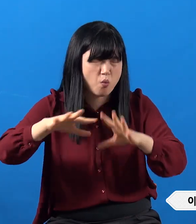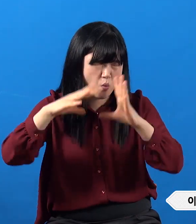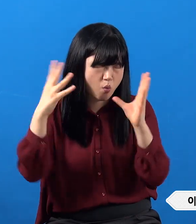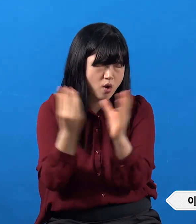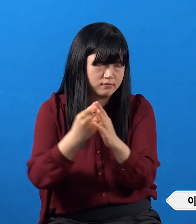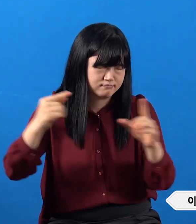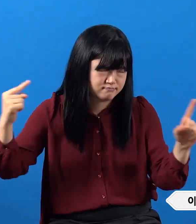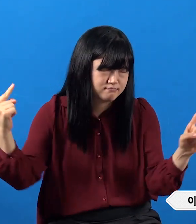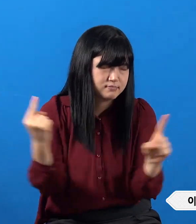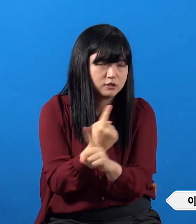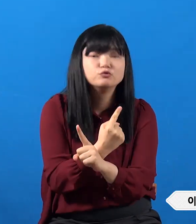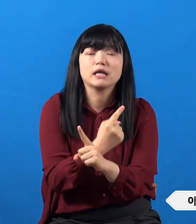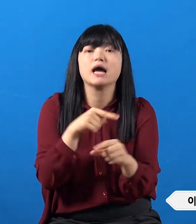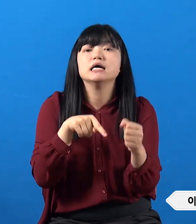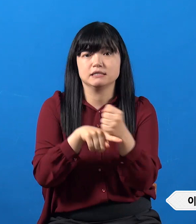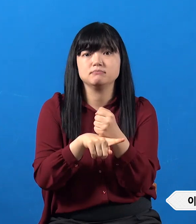행동을